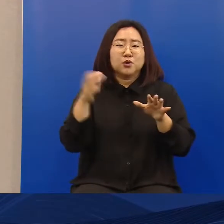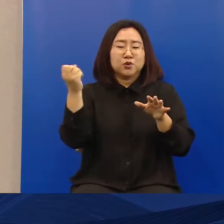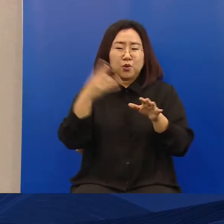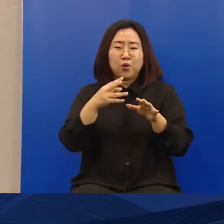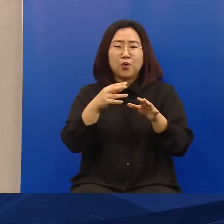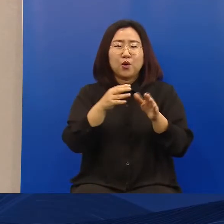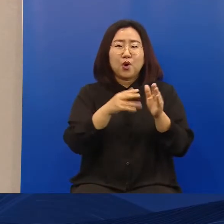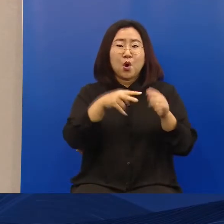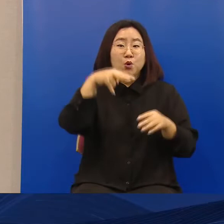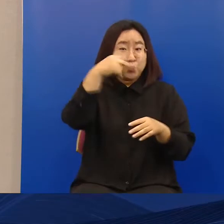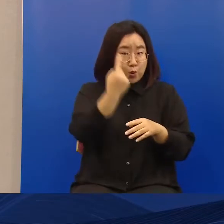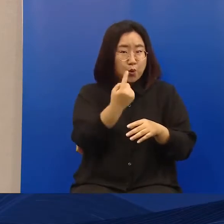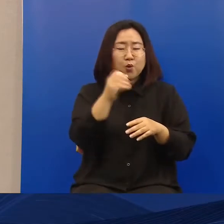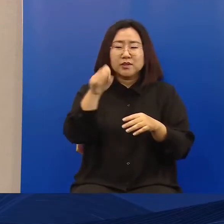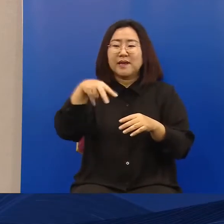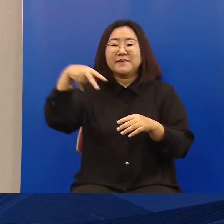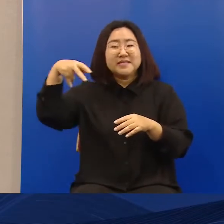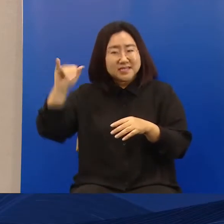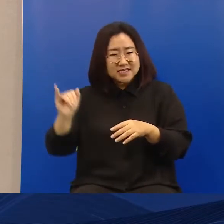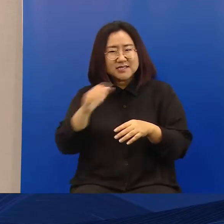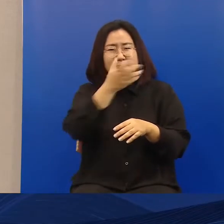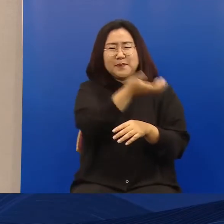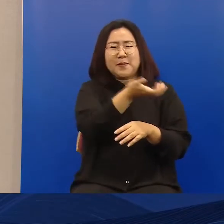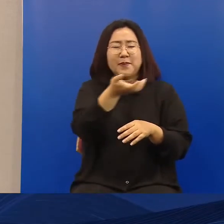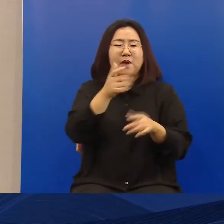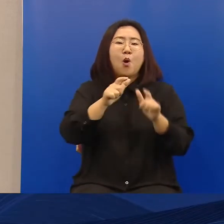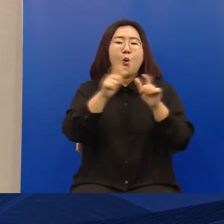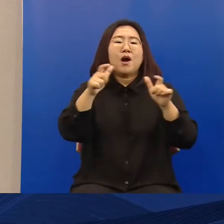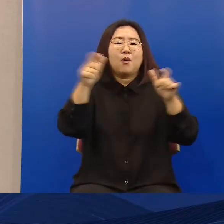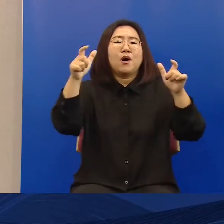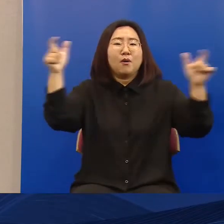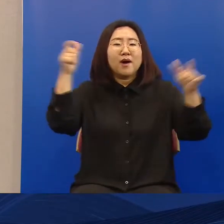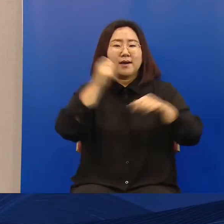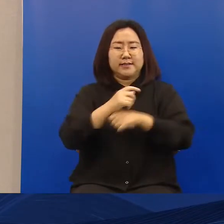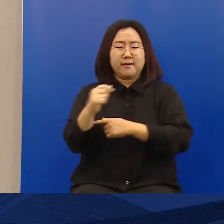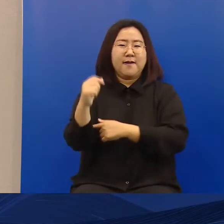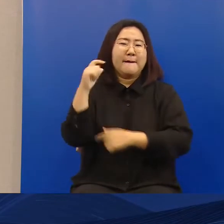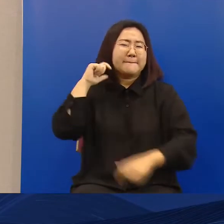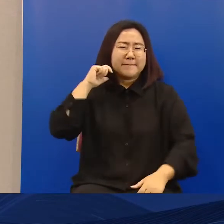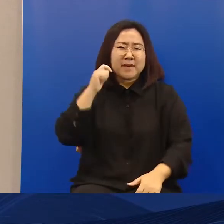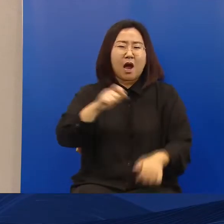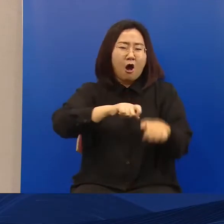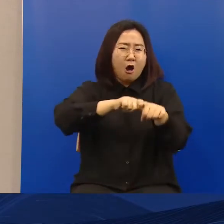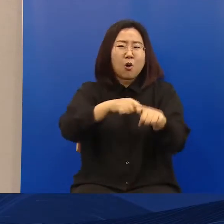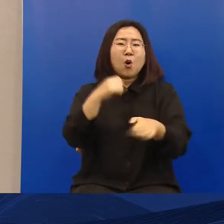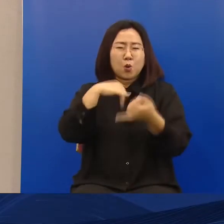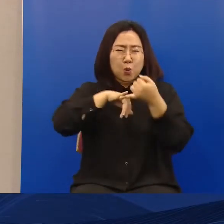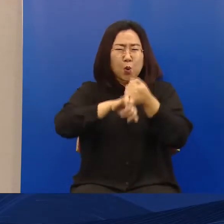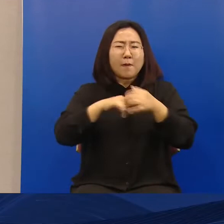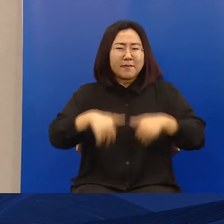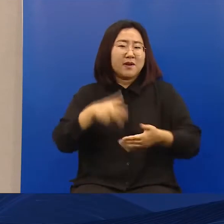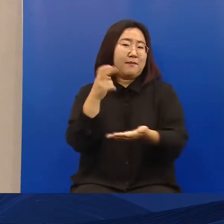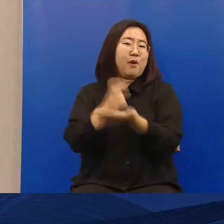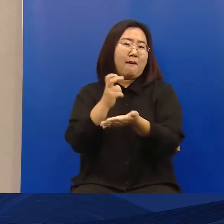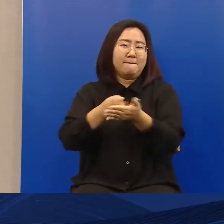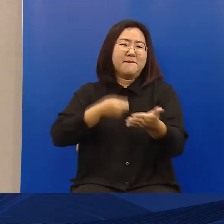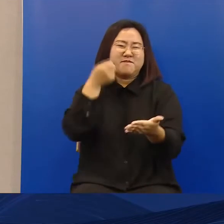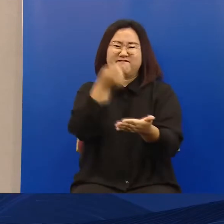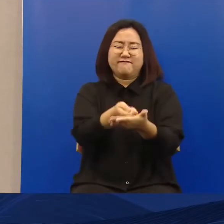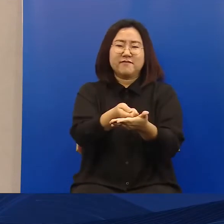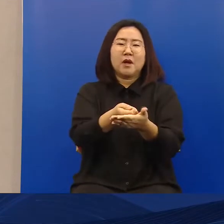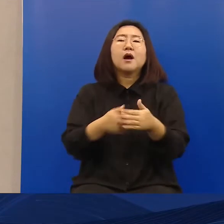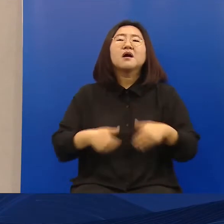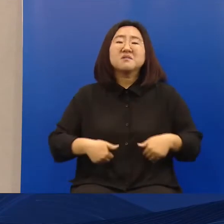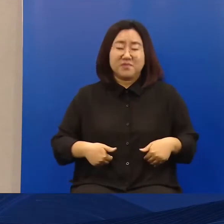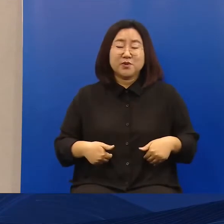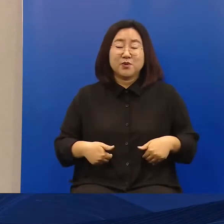기초단체로 확산시키고. 근데 그것을 좀 더 우리가 강제성을 좀 가질 필요가 있다. 그러면 법률로 이것을 해